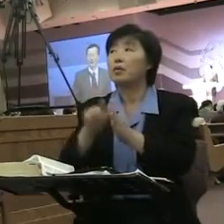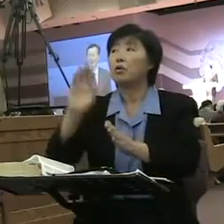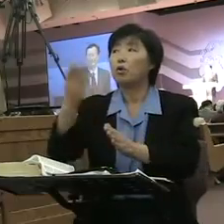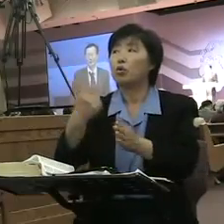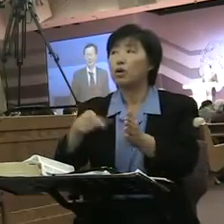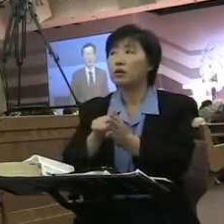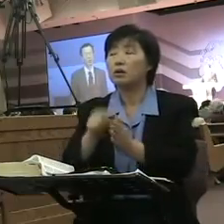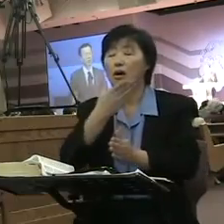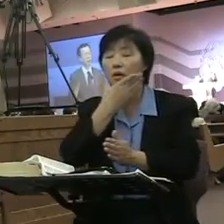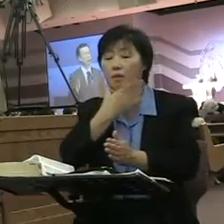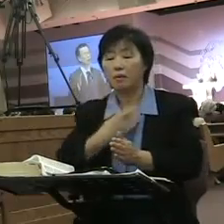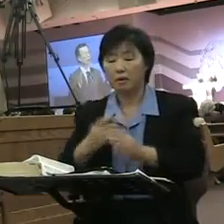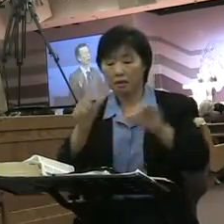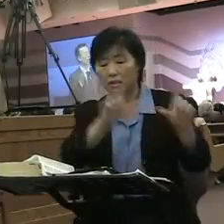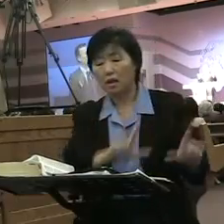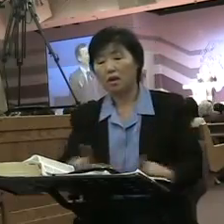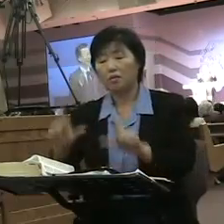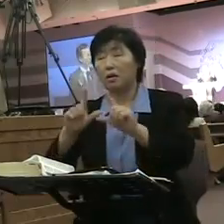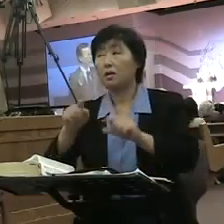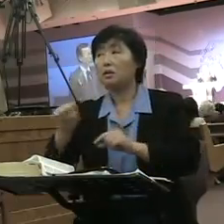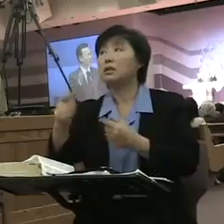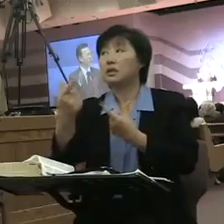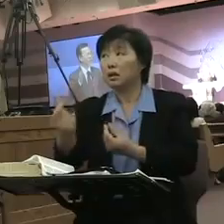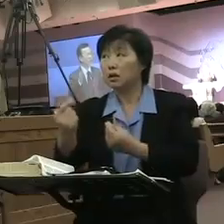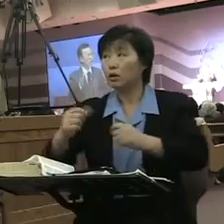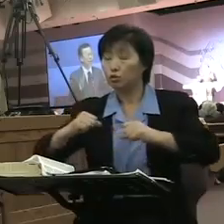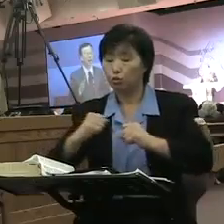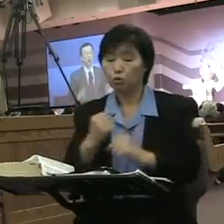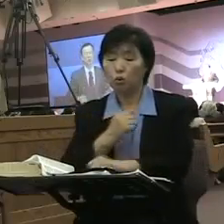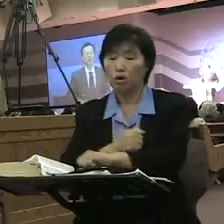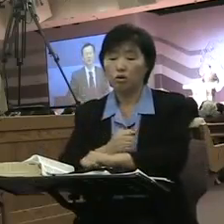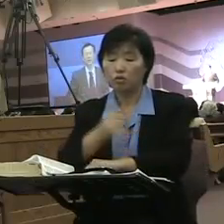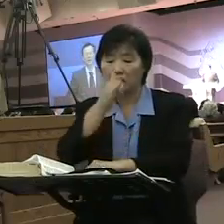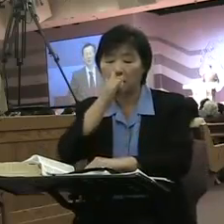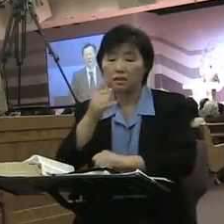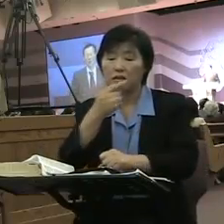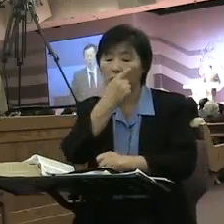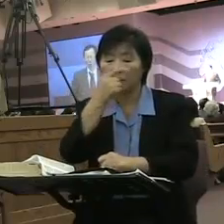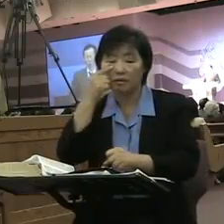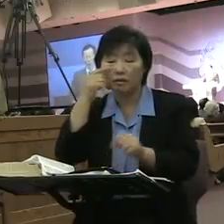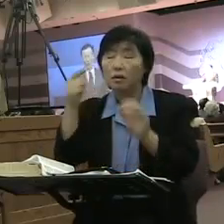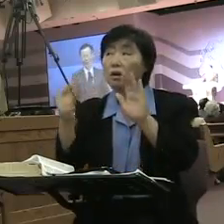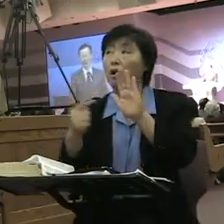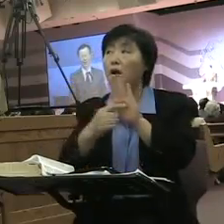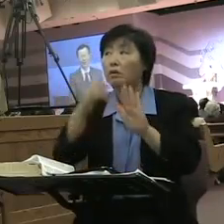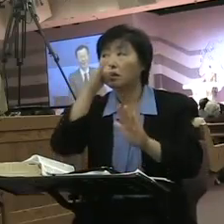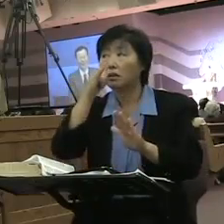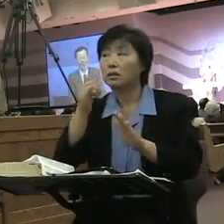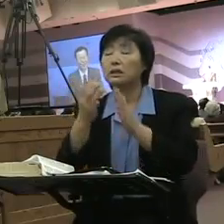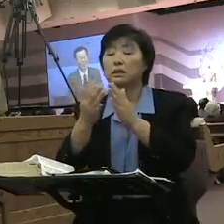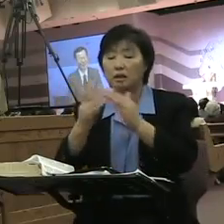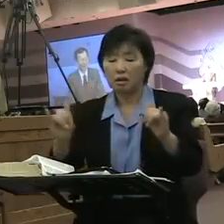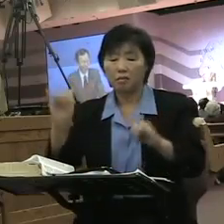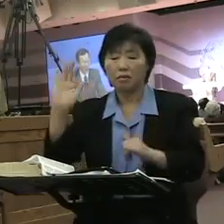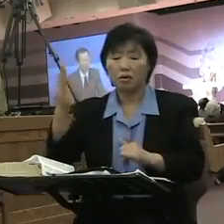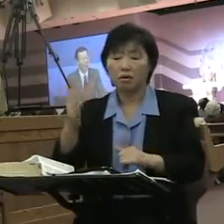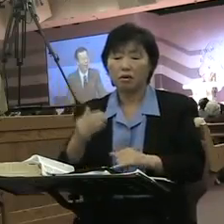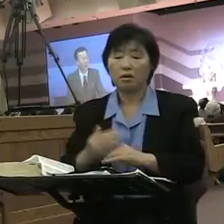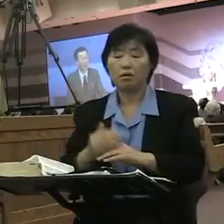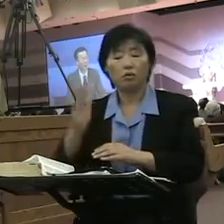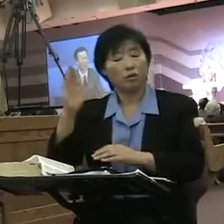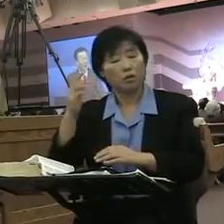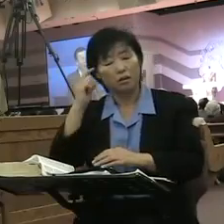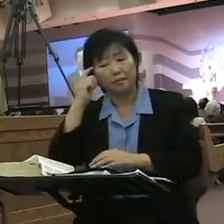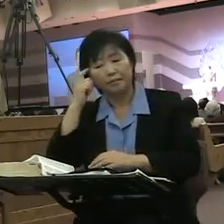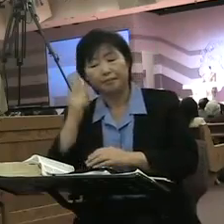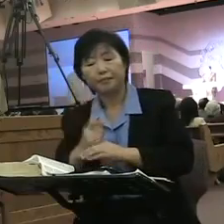삶을 통해 그렇게 순종할 수 있는, 행위로 믿음을 증명할 수 있는 사람이 우리도 되어야 되겠다. 우리가 같이